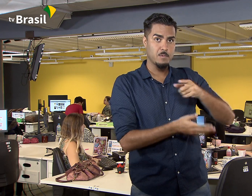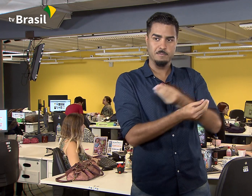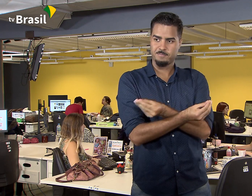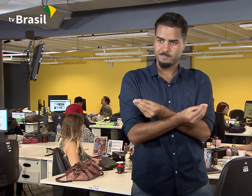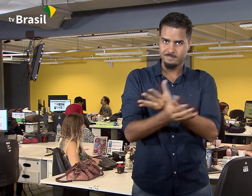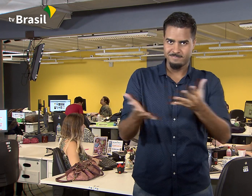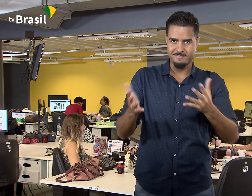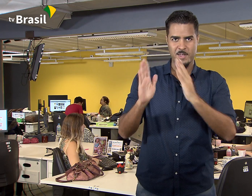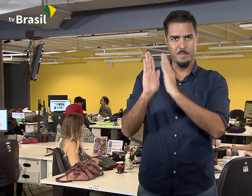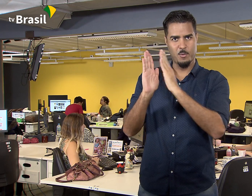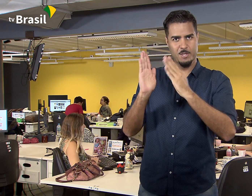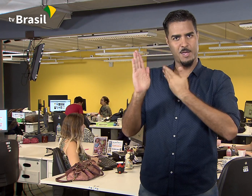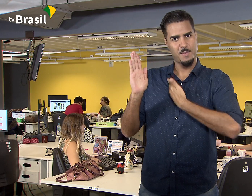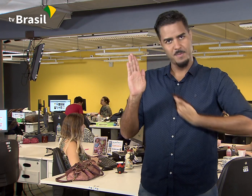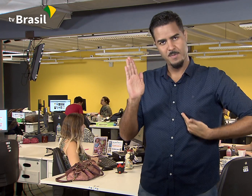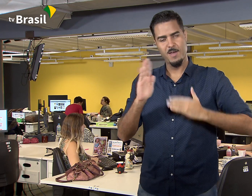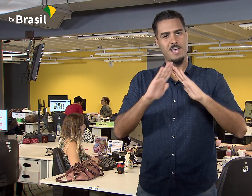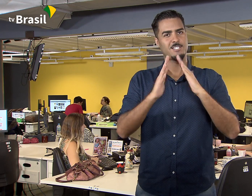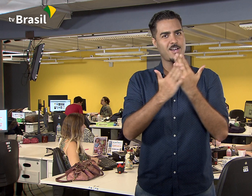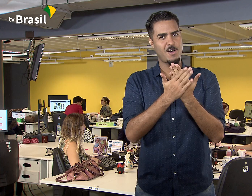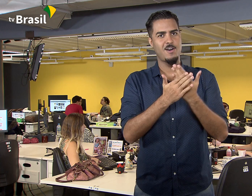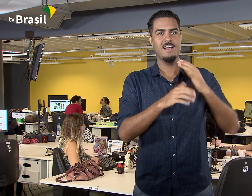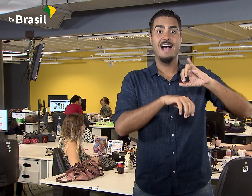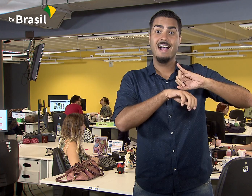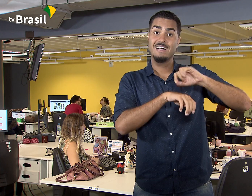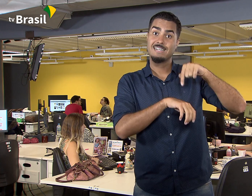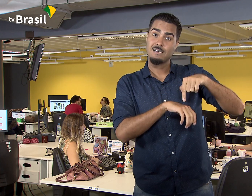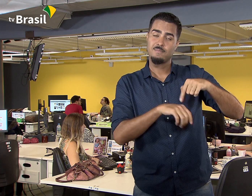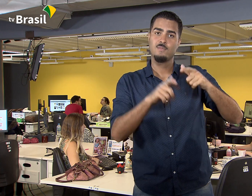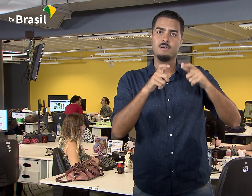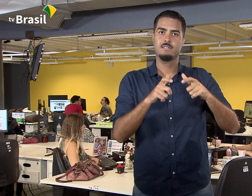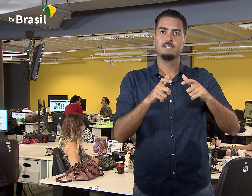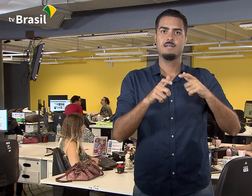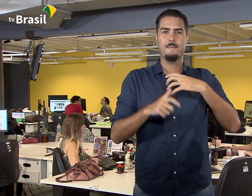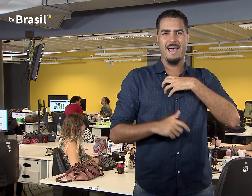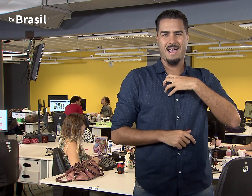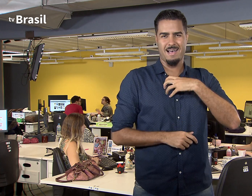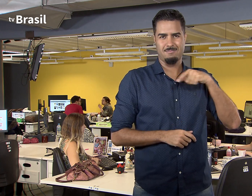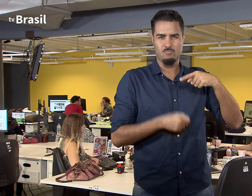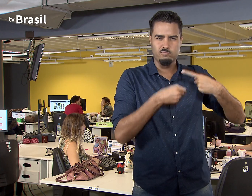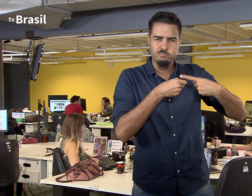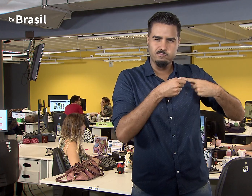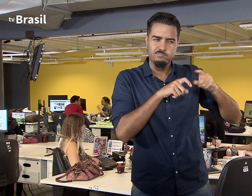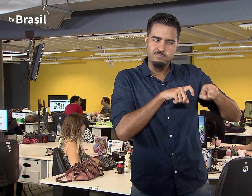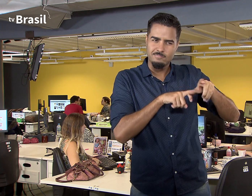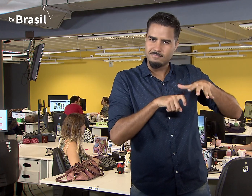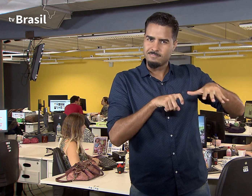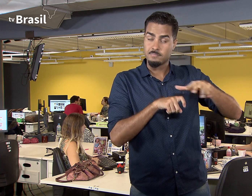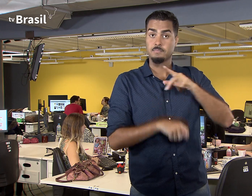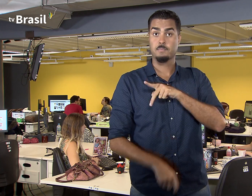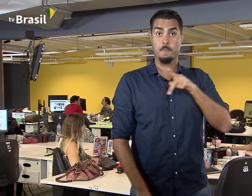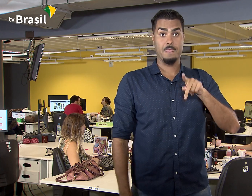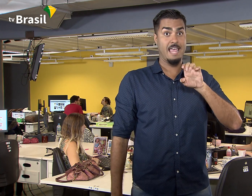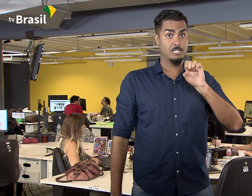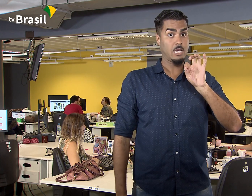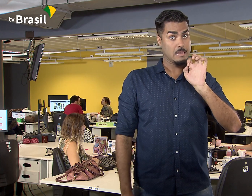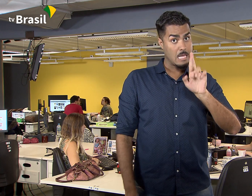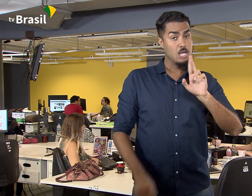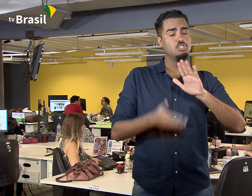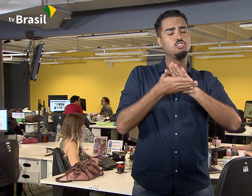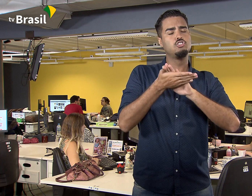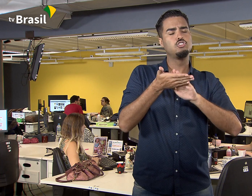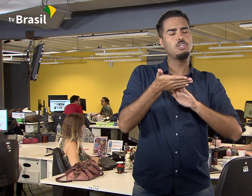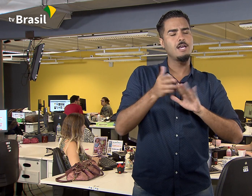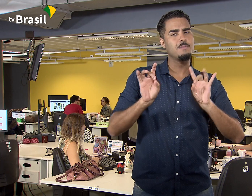código serão distribuídas em bibliotecas públicas e escolas da capital e do interior da Bahia. A professora Esther já